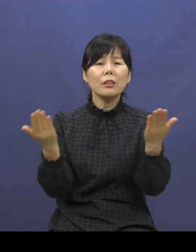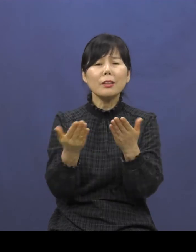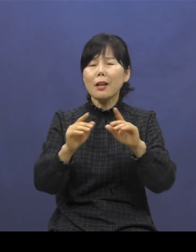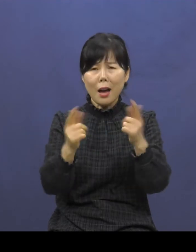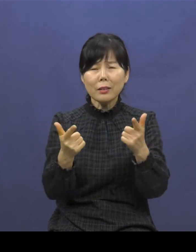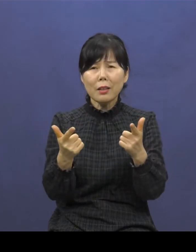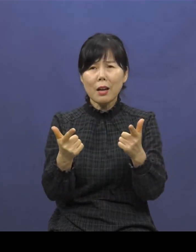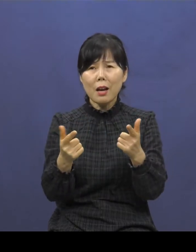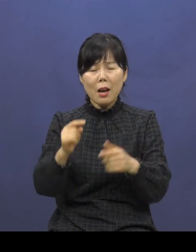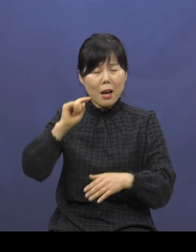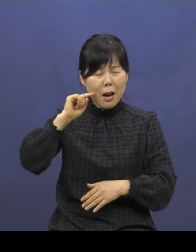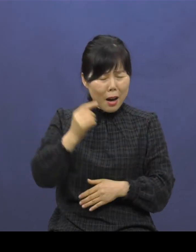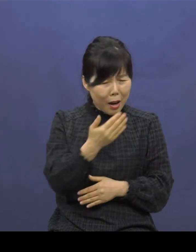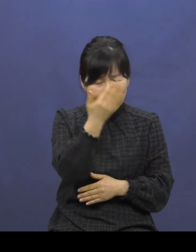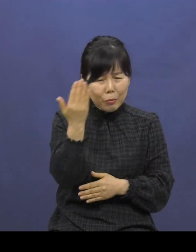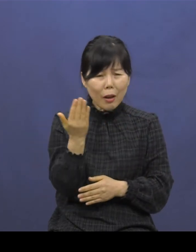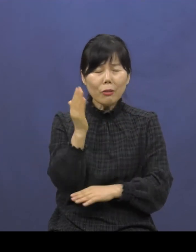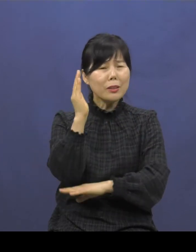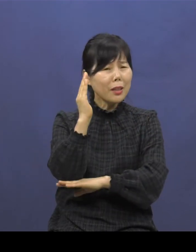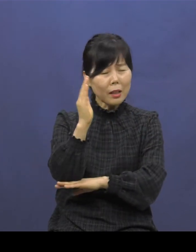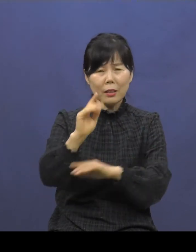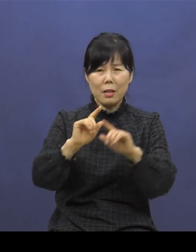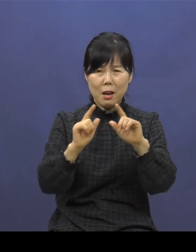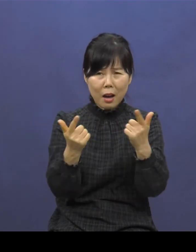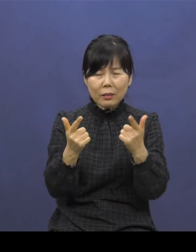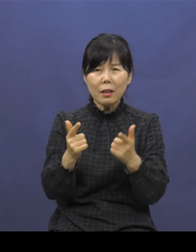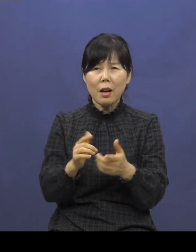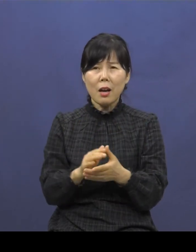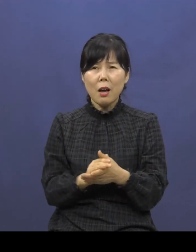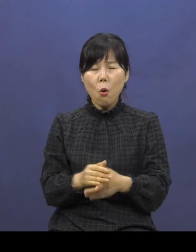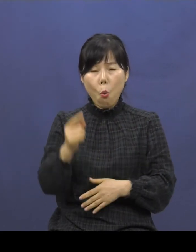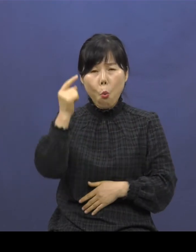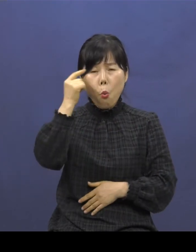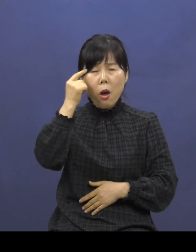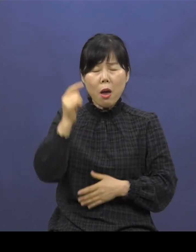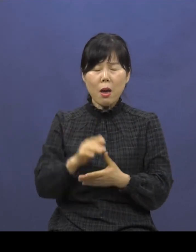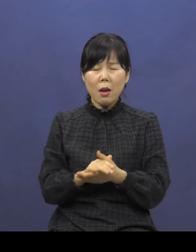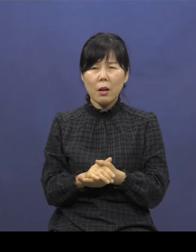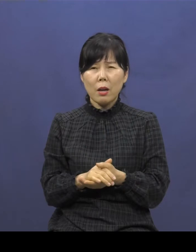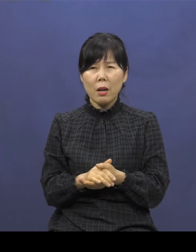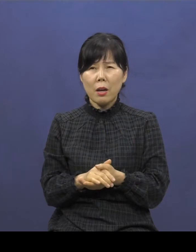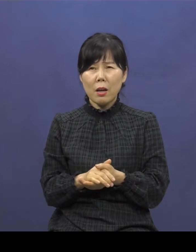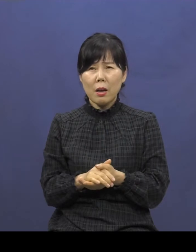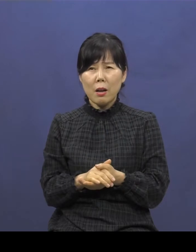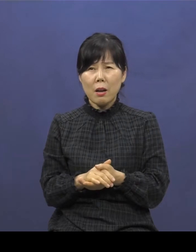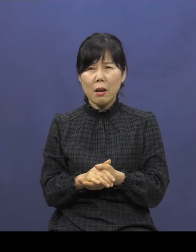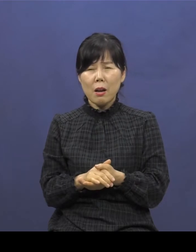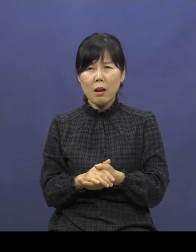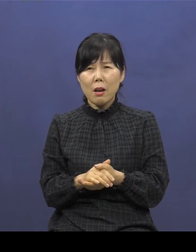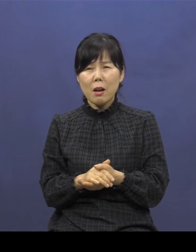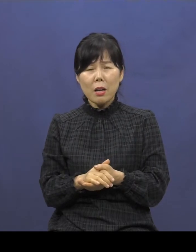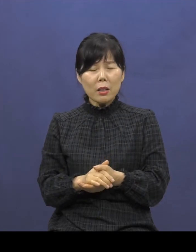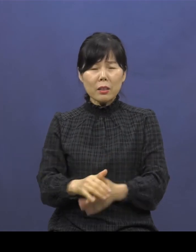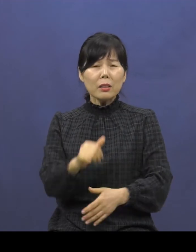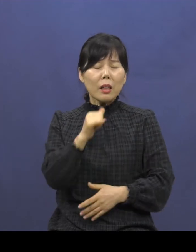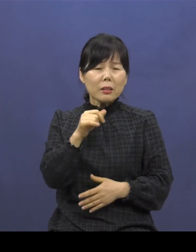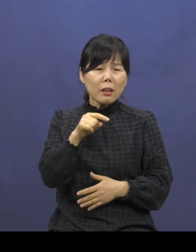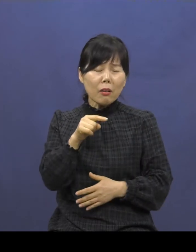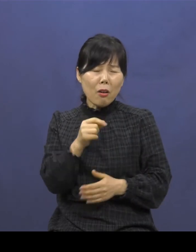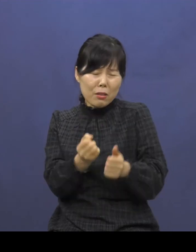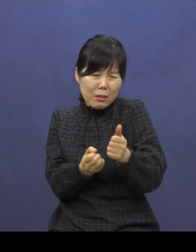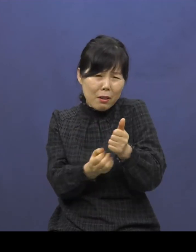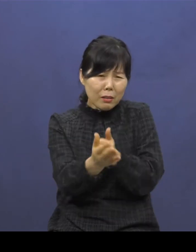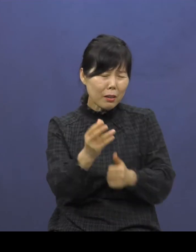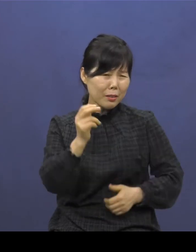아름다운 일이 아니에요. 그 미화할 수 있는 일이 아니에요. 왜냐하면요, 그 어떤 파괴적 영향력을 제가